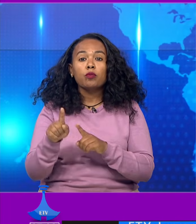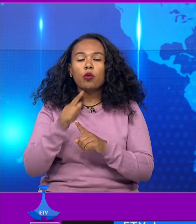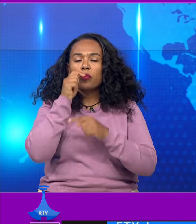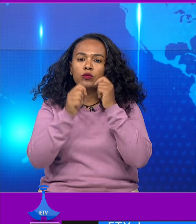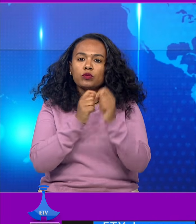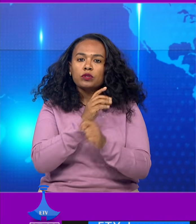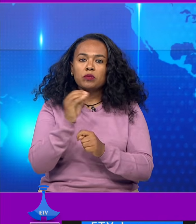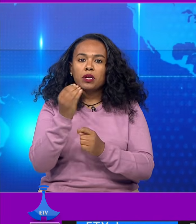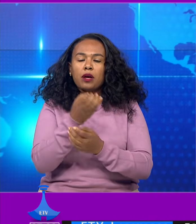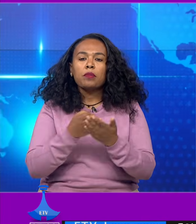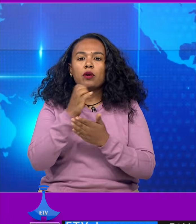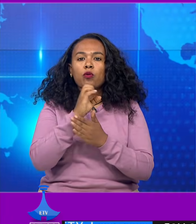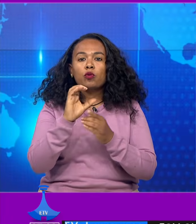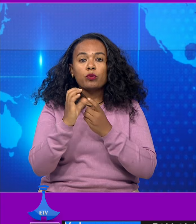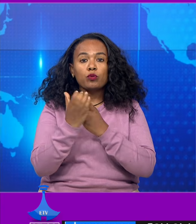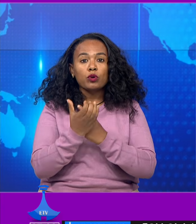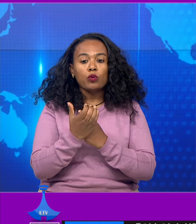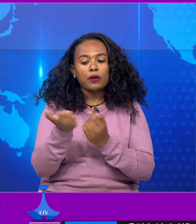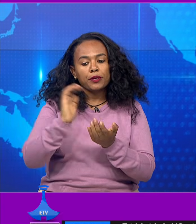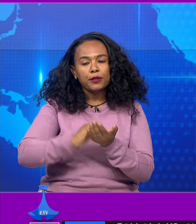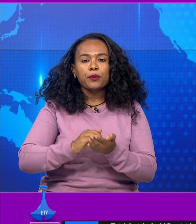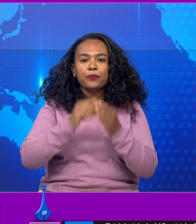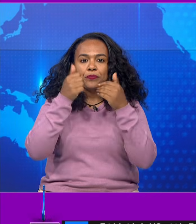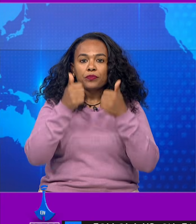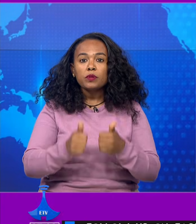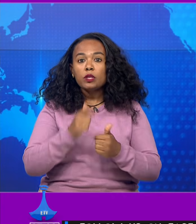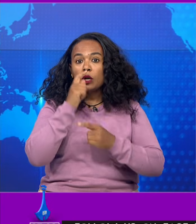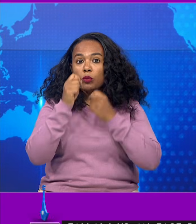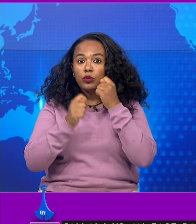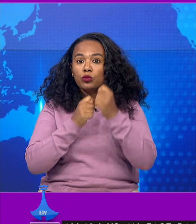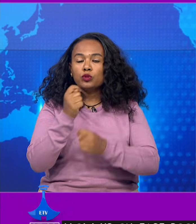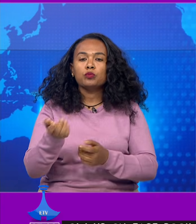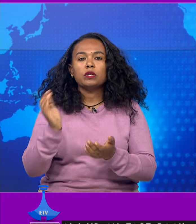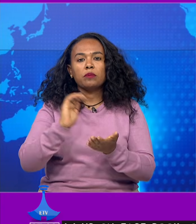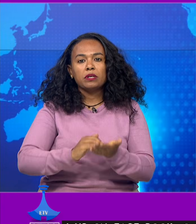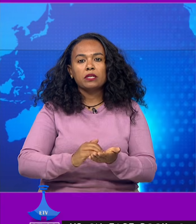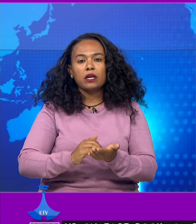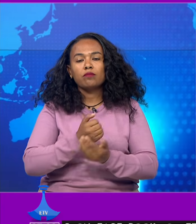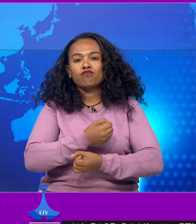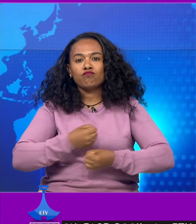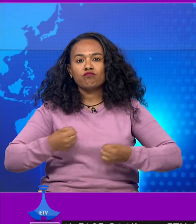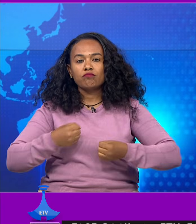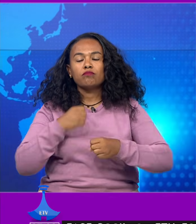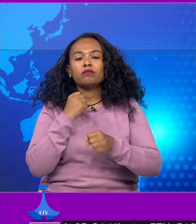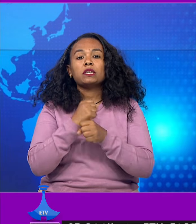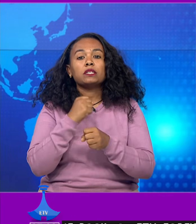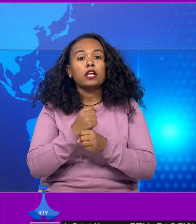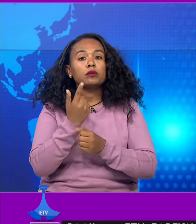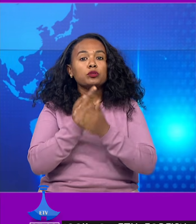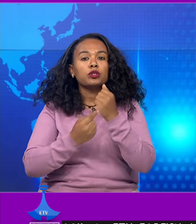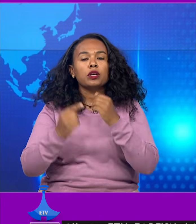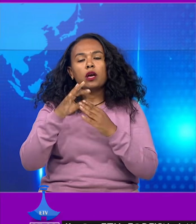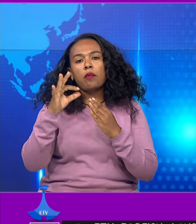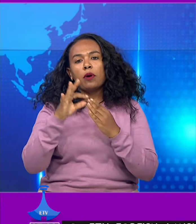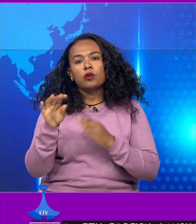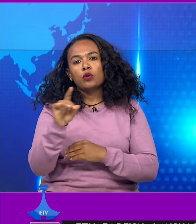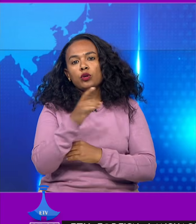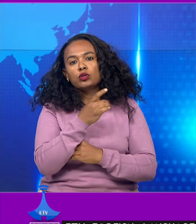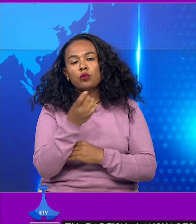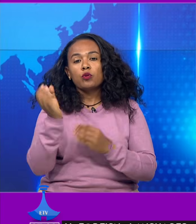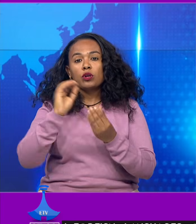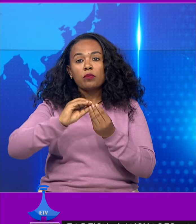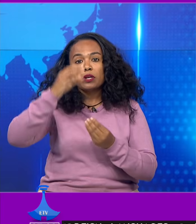በቱሪዝምና በኢኮኖሚ ልዕልናዋ ዳግማዊ አድዋን በቱሪዝም ዘርፉ ለመድገም ወገቧን ታጥቃ መስራት ብቸኛ አማራጯ ስለመሆኑ